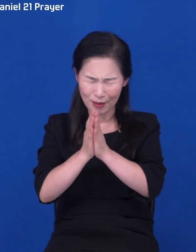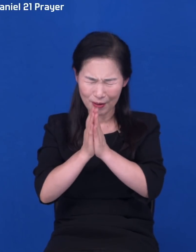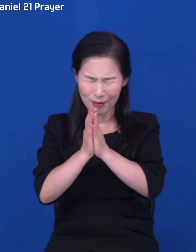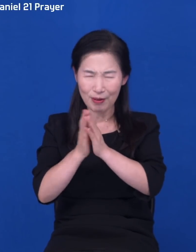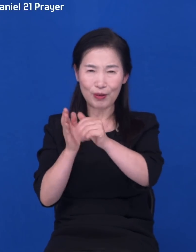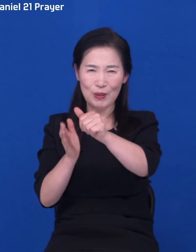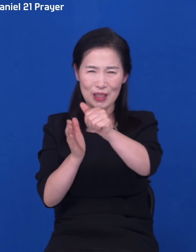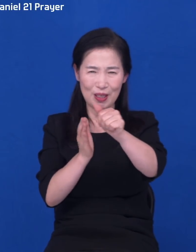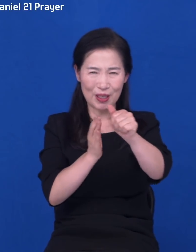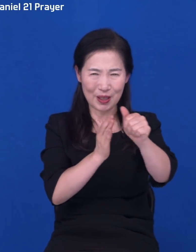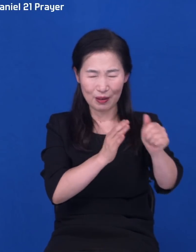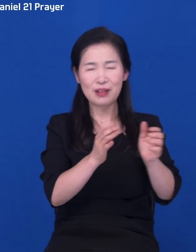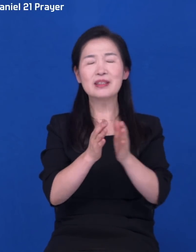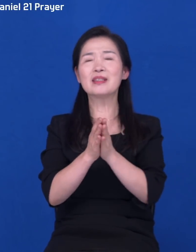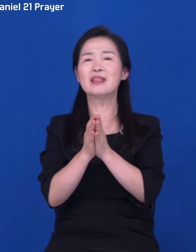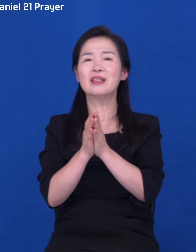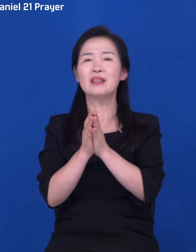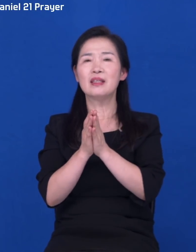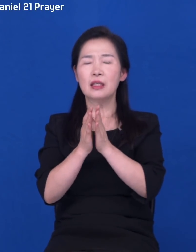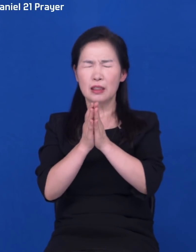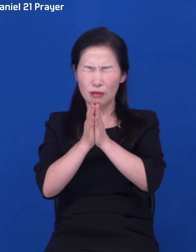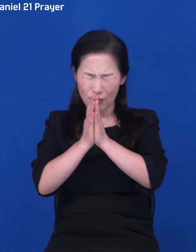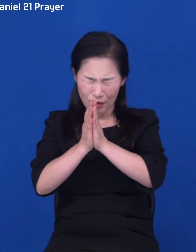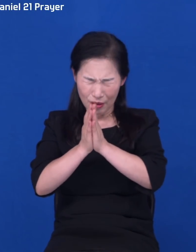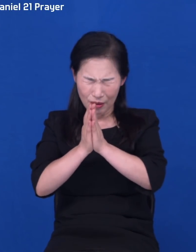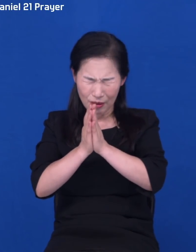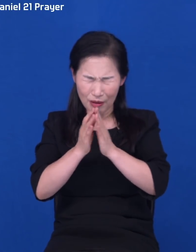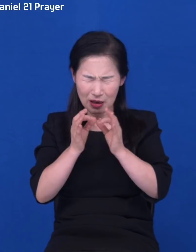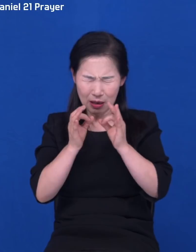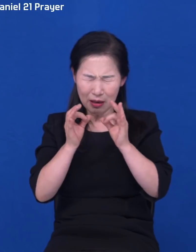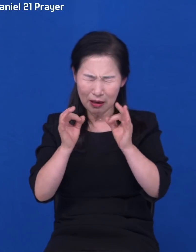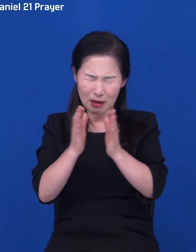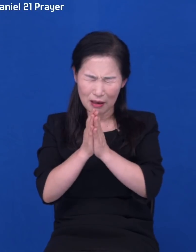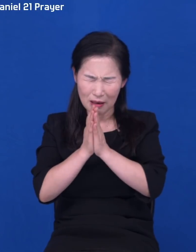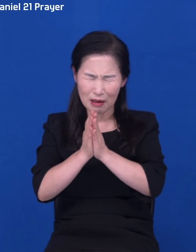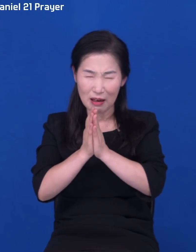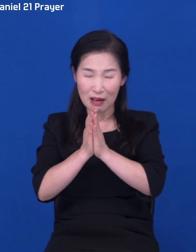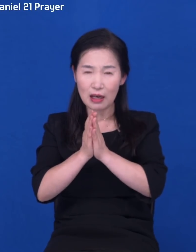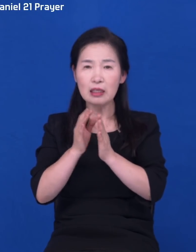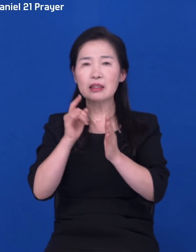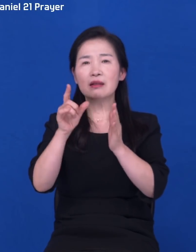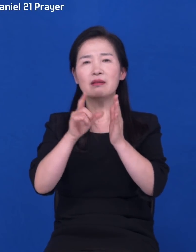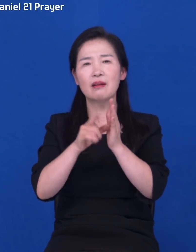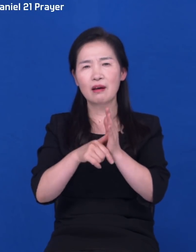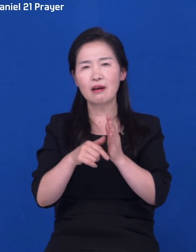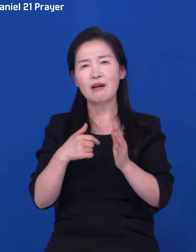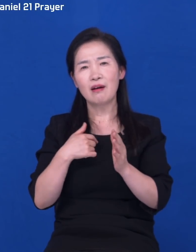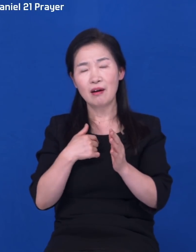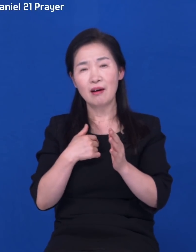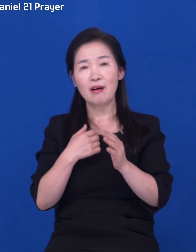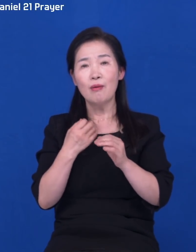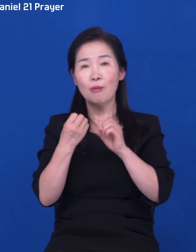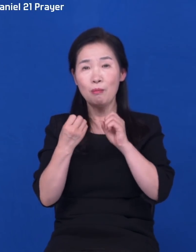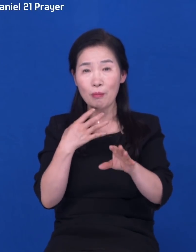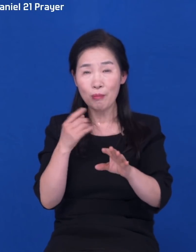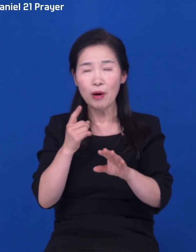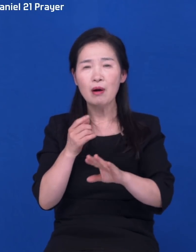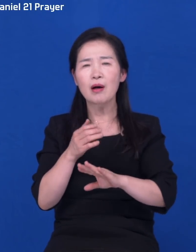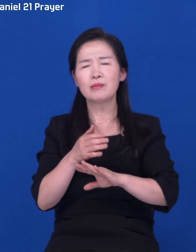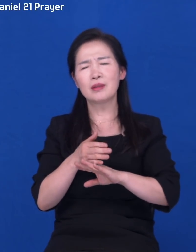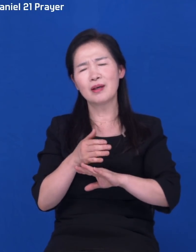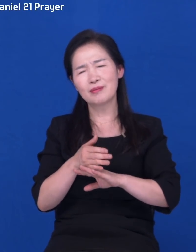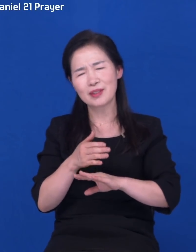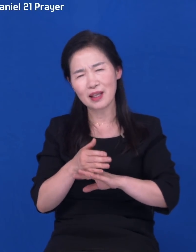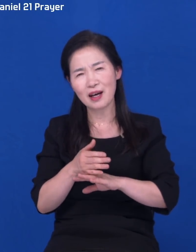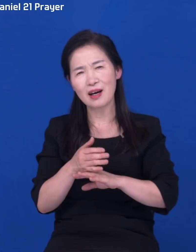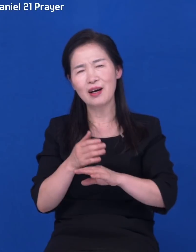하셨어요. 기도를 막 하는데 제가 그 순간 감사합니다. 중보 기도를 또 받게 해주셔서